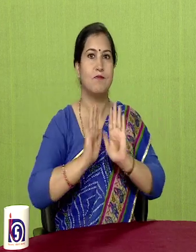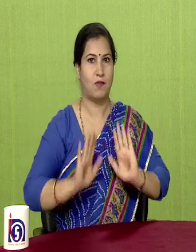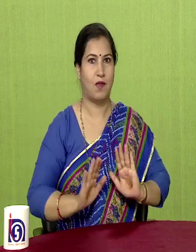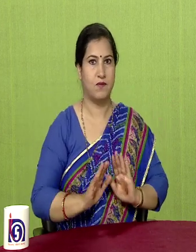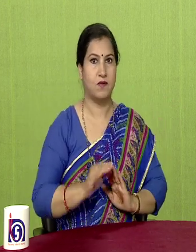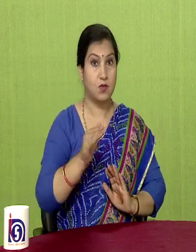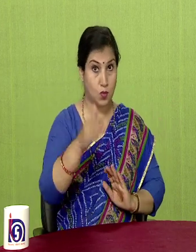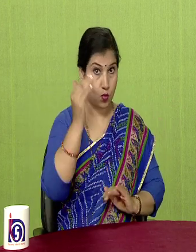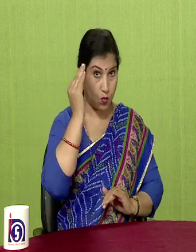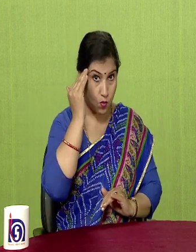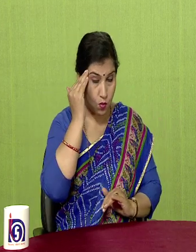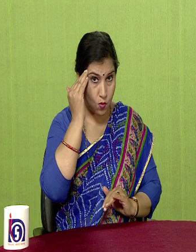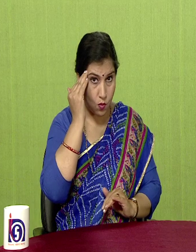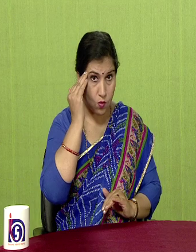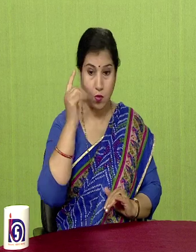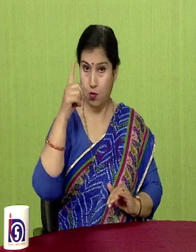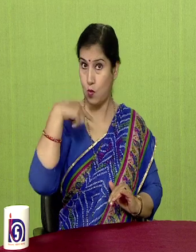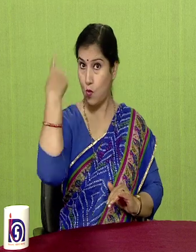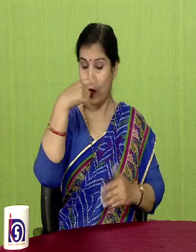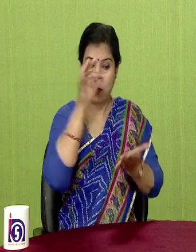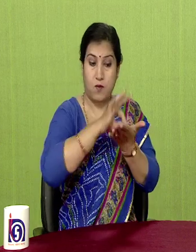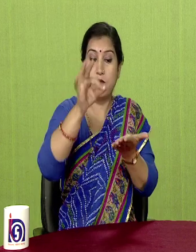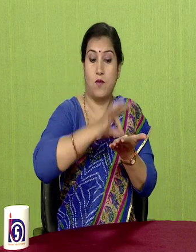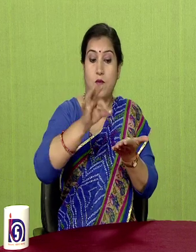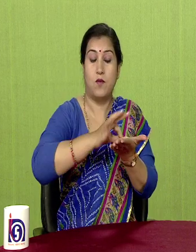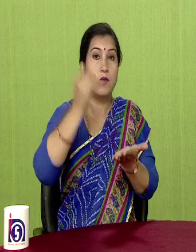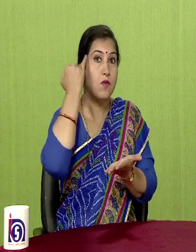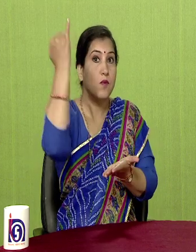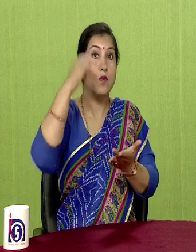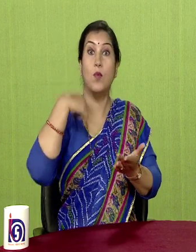हैं कि इसकी रचना किसने की है?